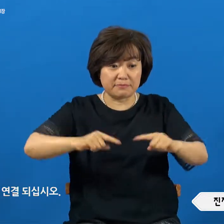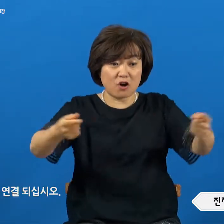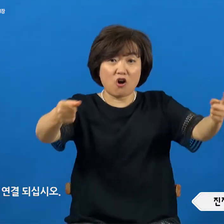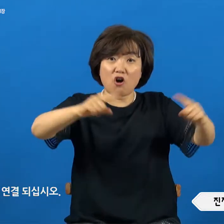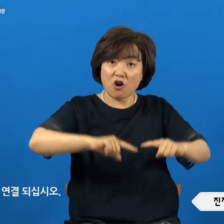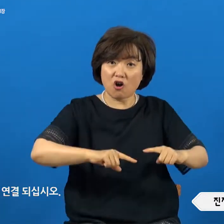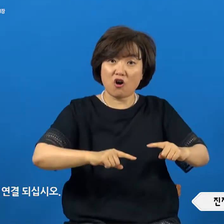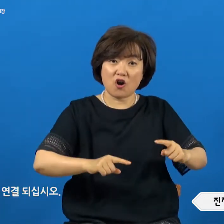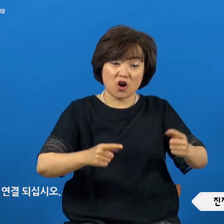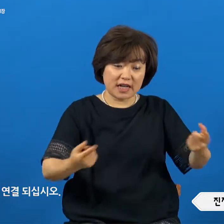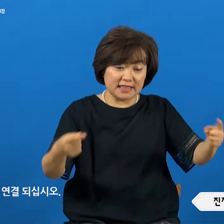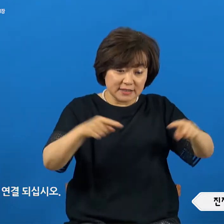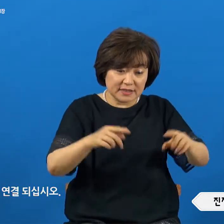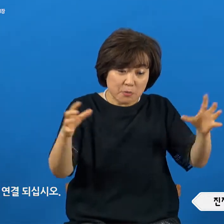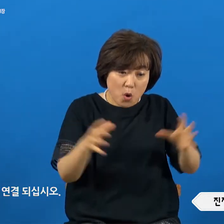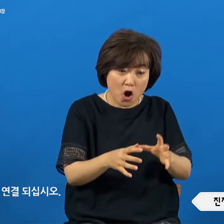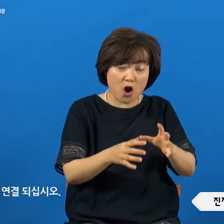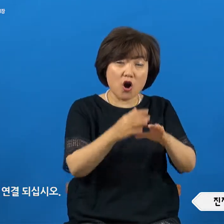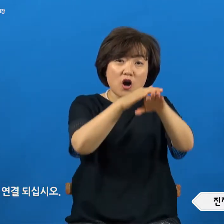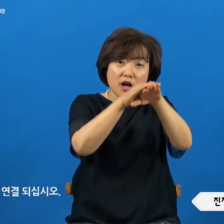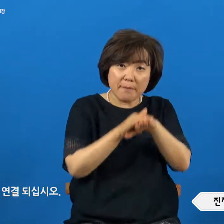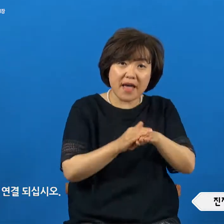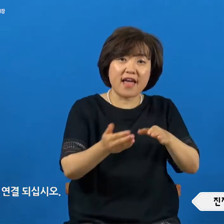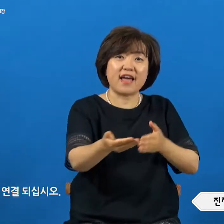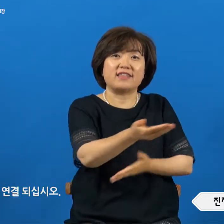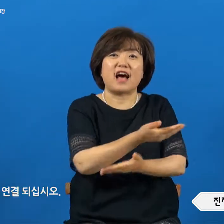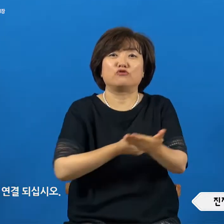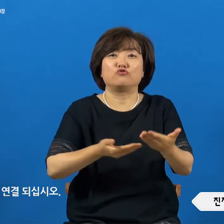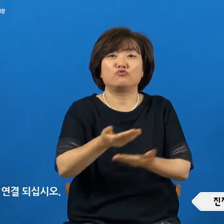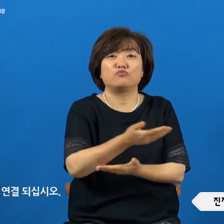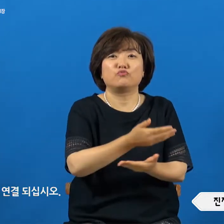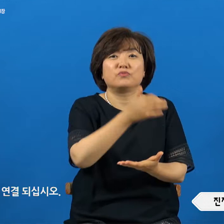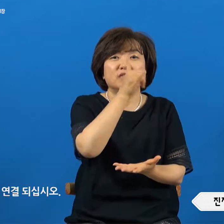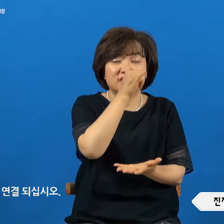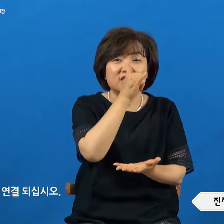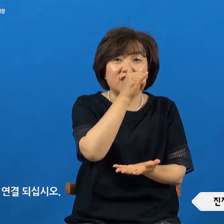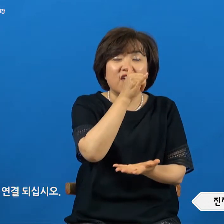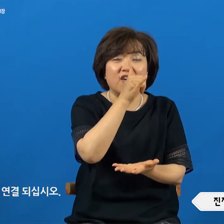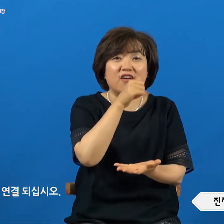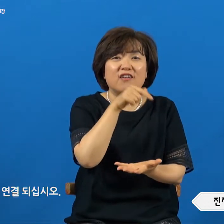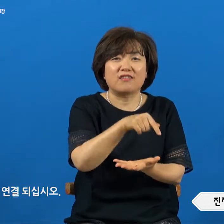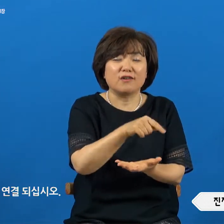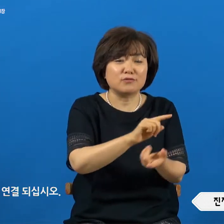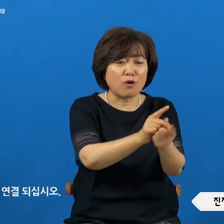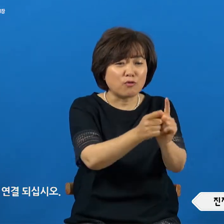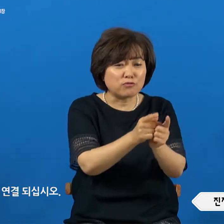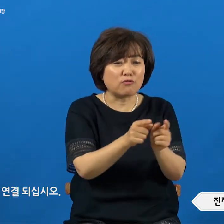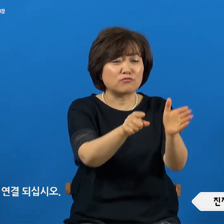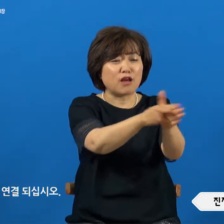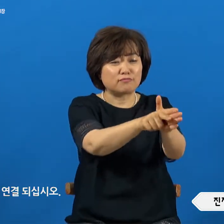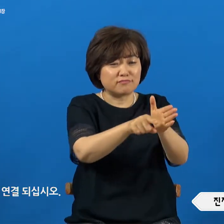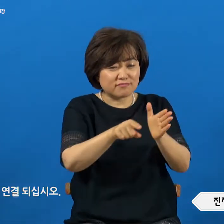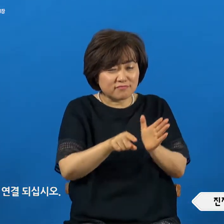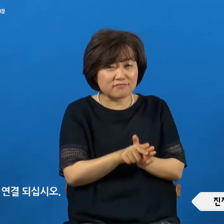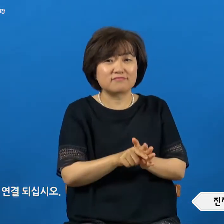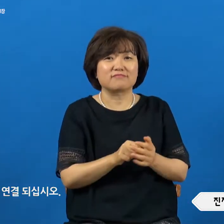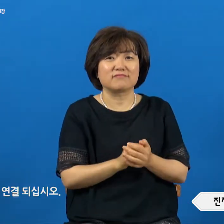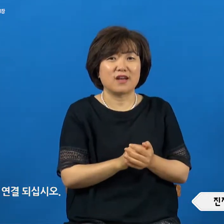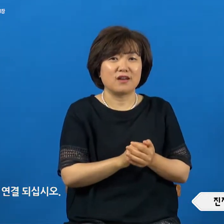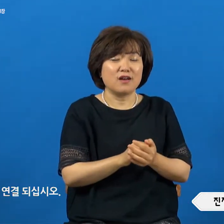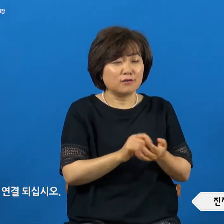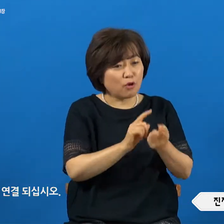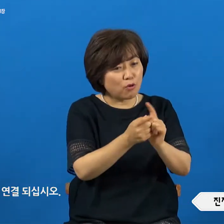안에서 나눔이 있습니다. 함께 기도함이 있습니다. 신뢰함이 있습니다. 용서가 있습니다.